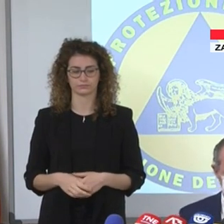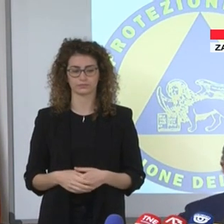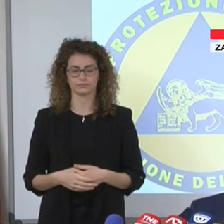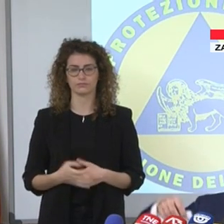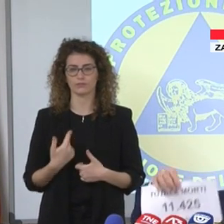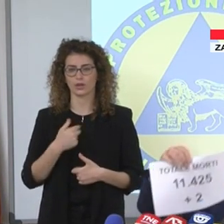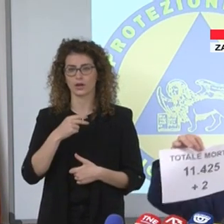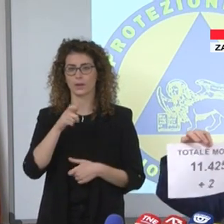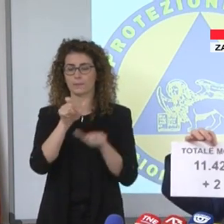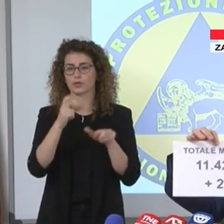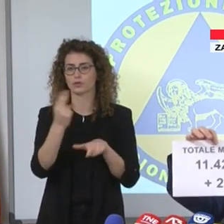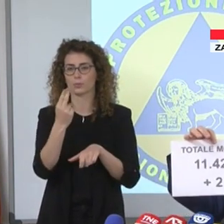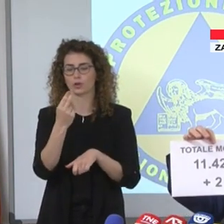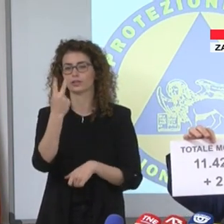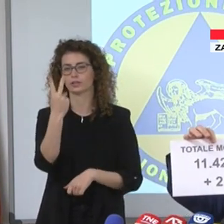Due decessi